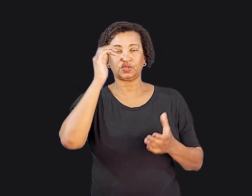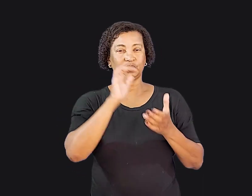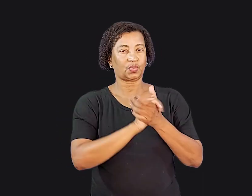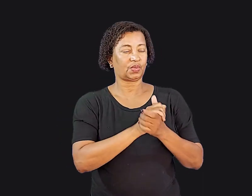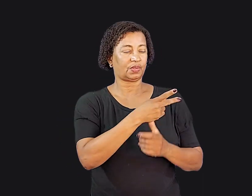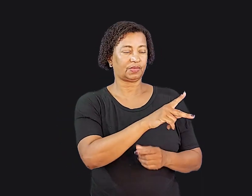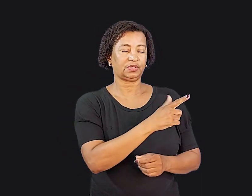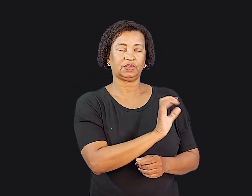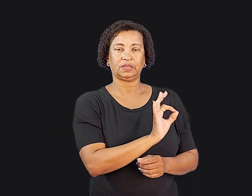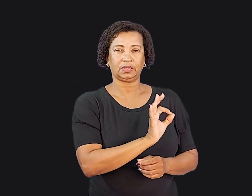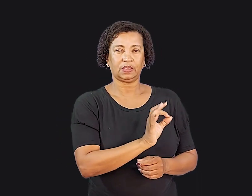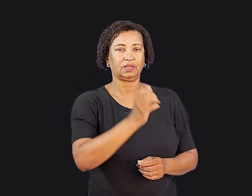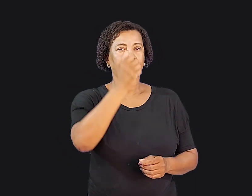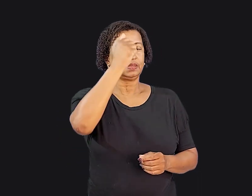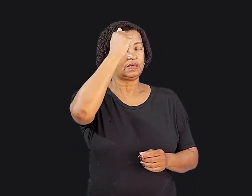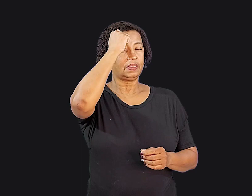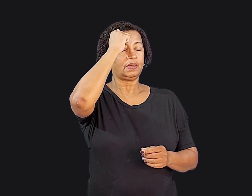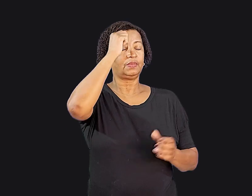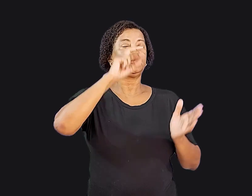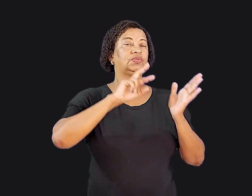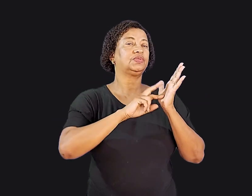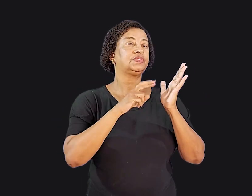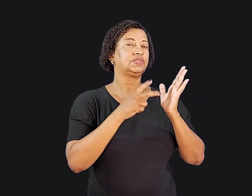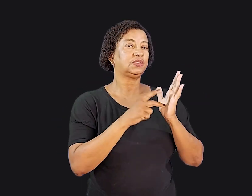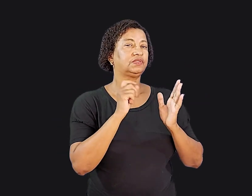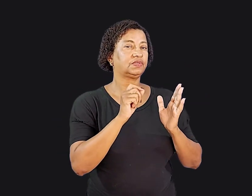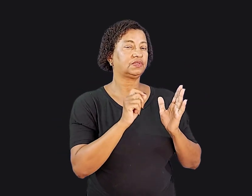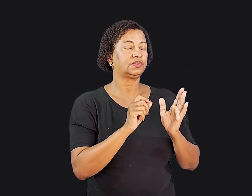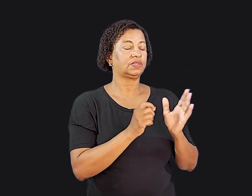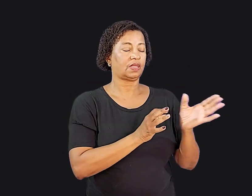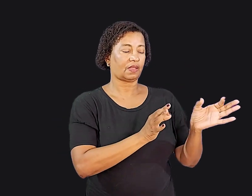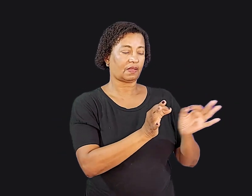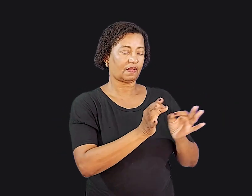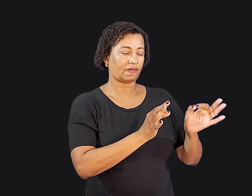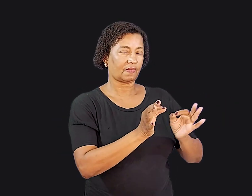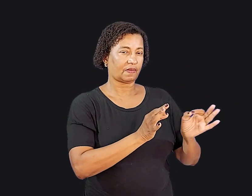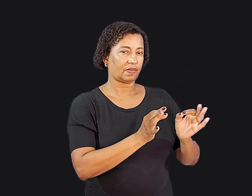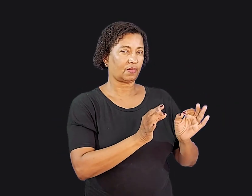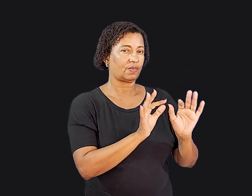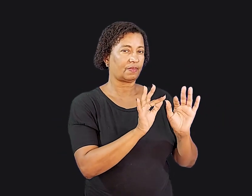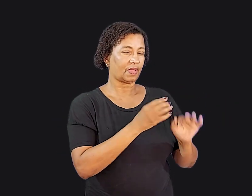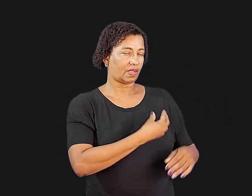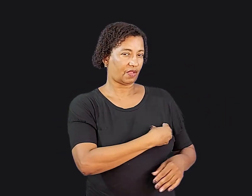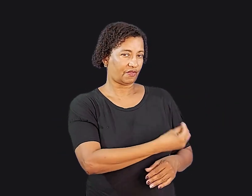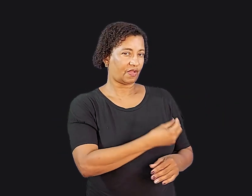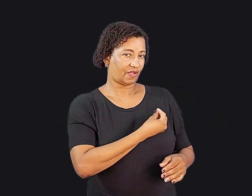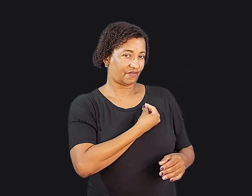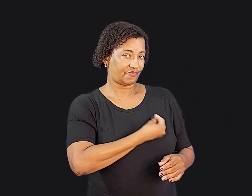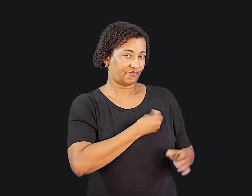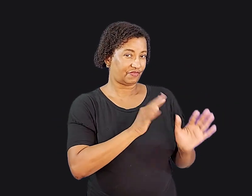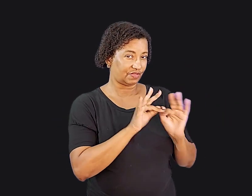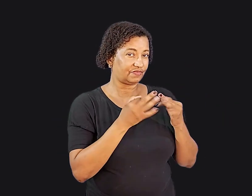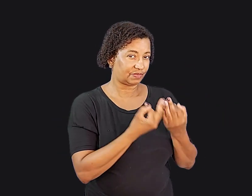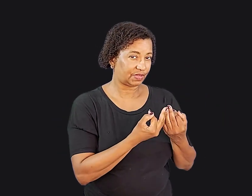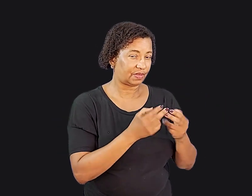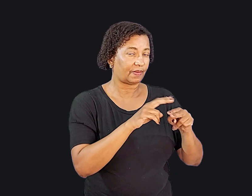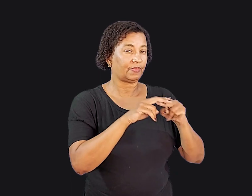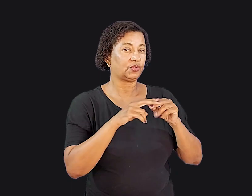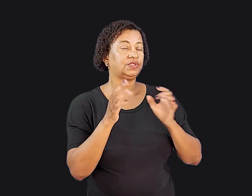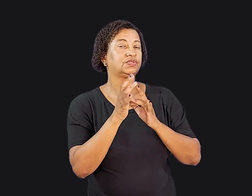marido, arrepender-se significava colocar sua vida familiar em ordem. Foi por isso que Jesus tocou no assunto de marido quando disse